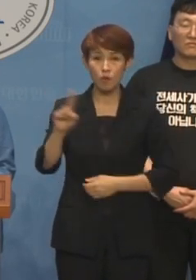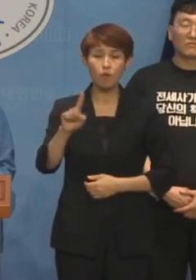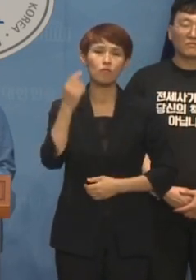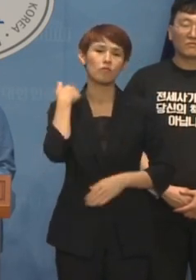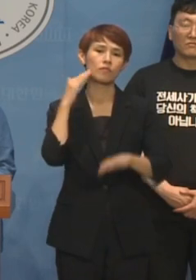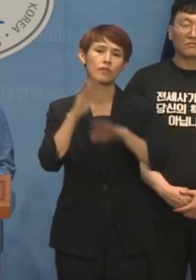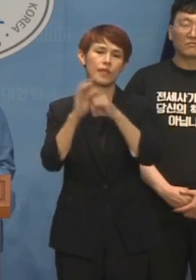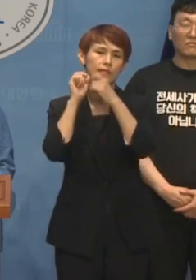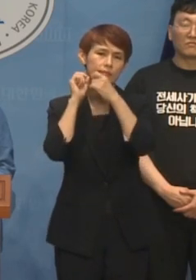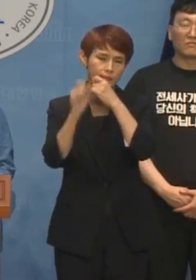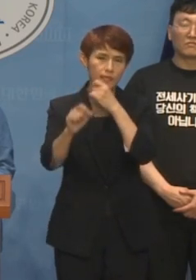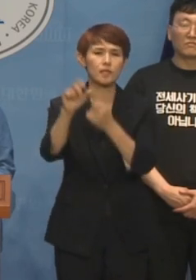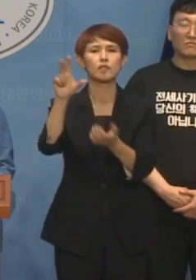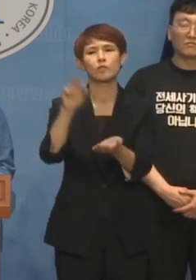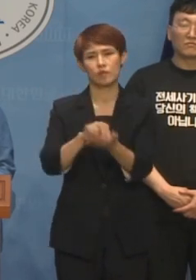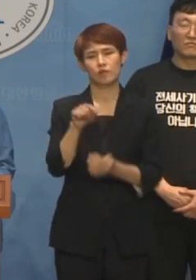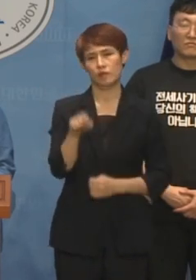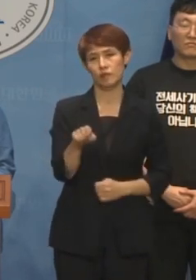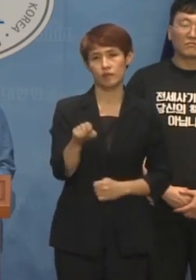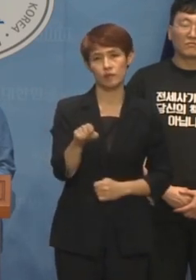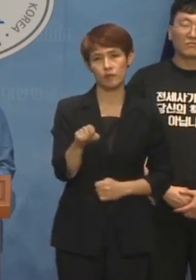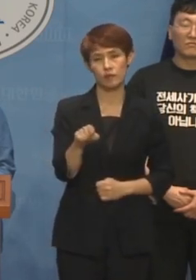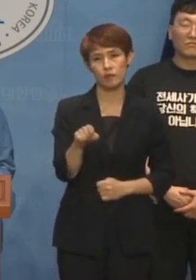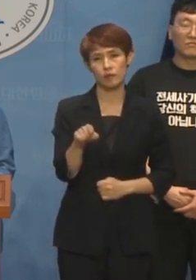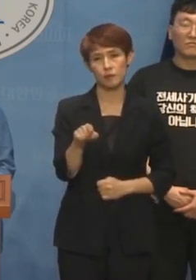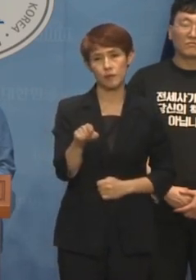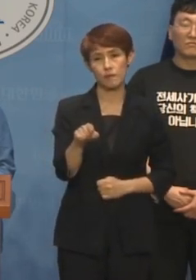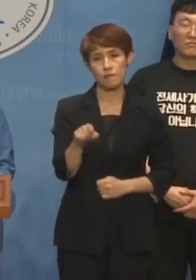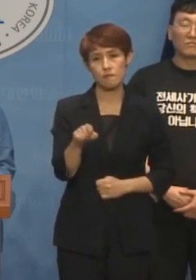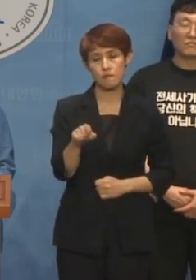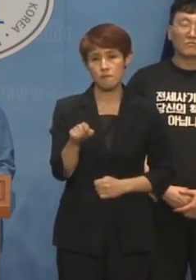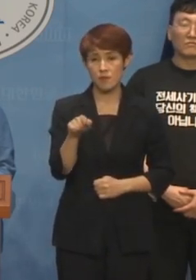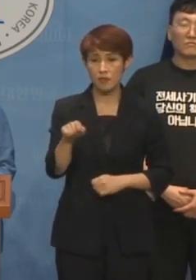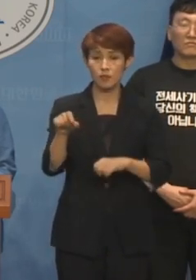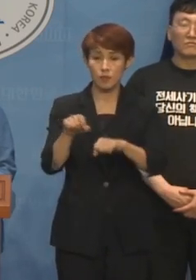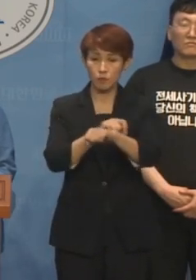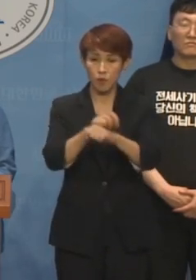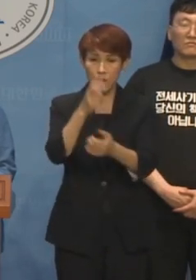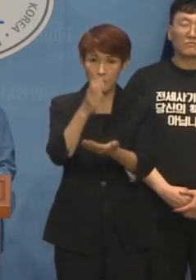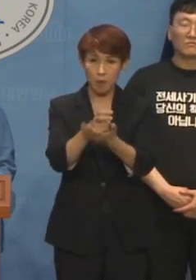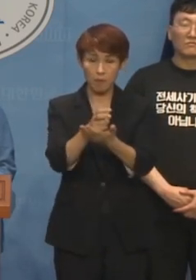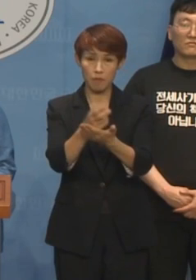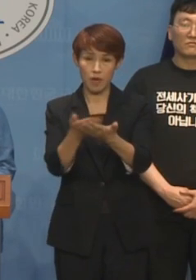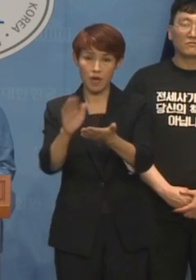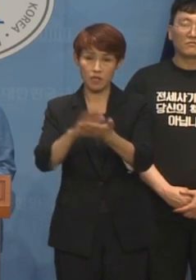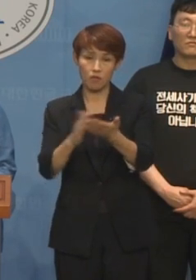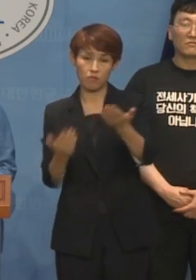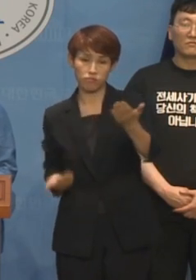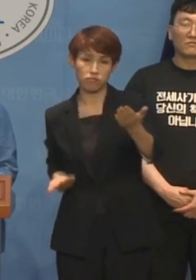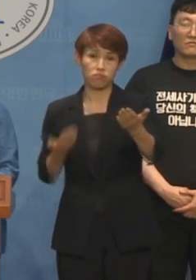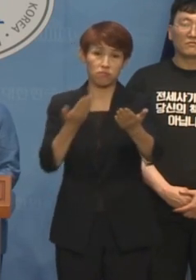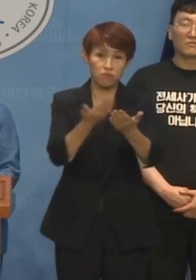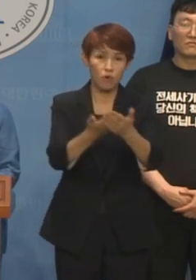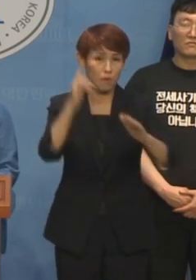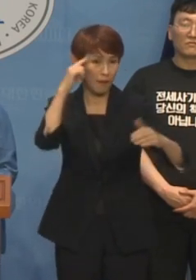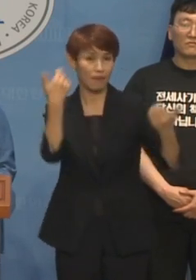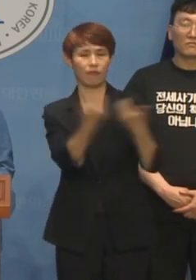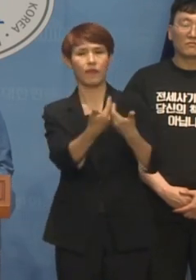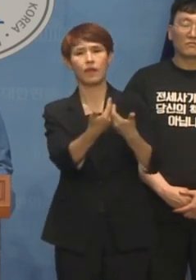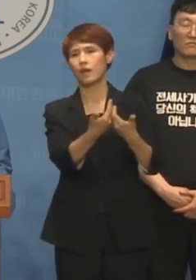전세 사기 건입니다. 이 전세 사기 특별법 개정안 부의조차 오늘 반대하는 것에